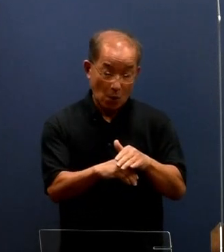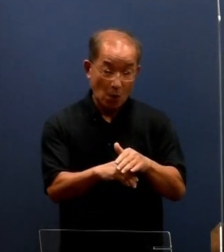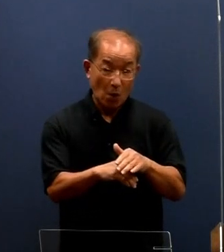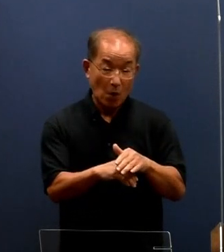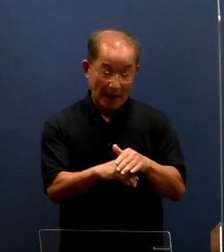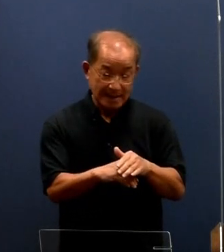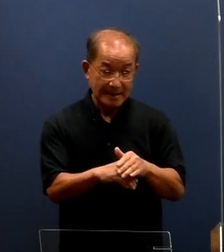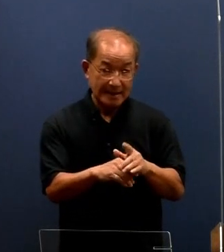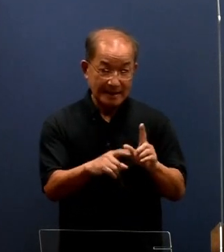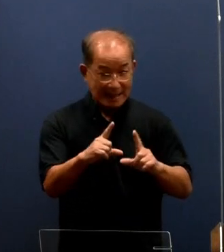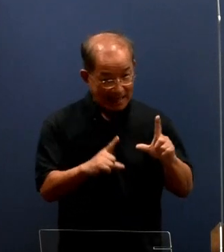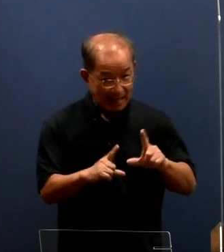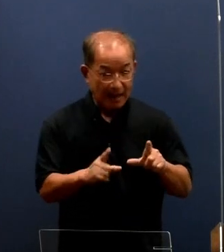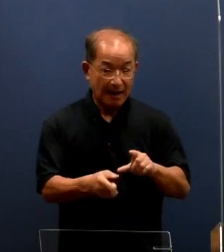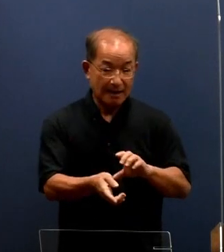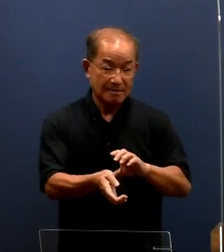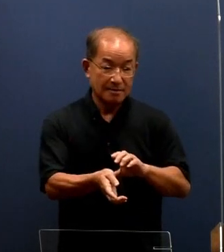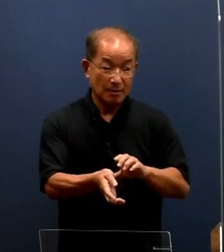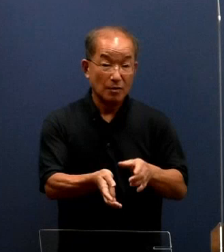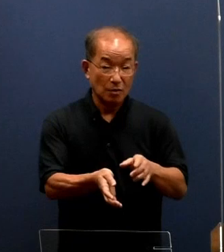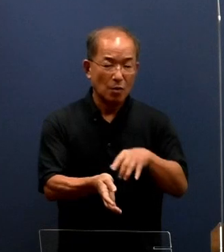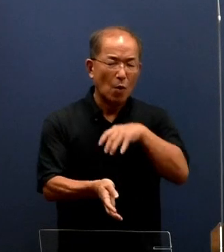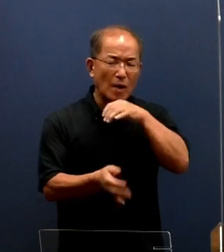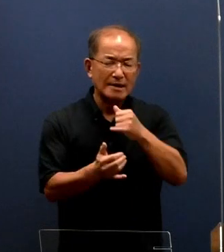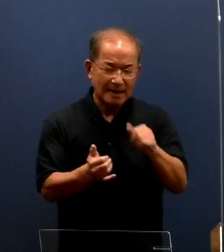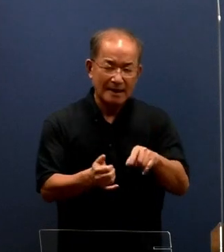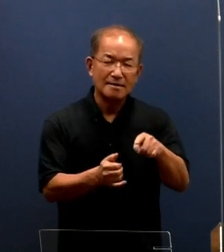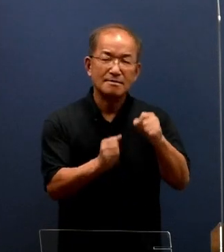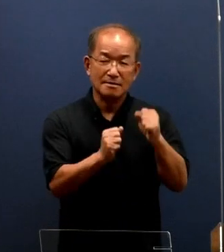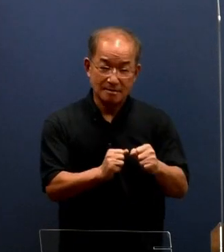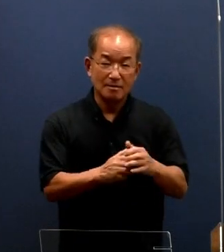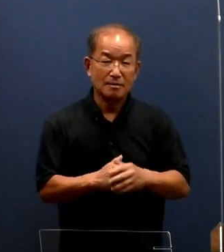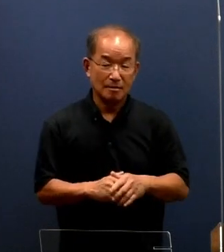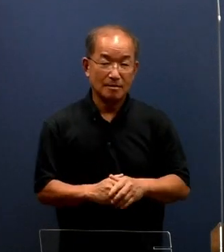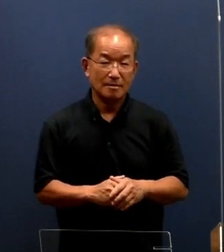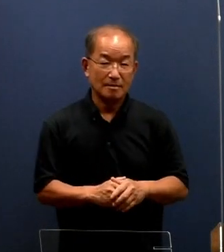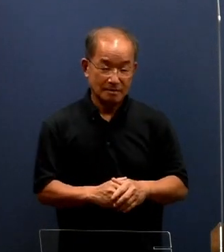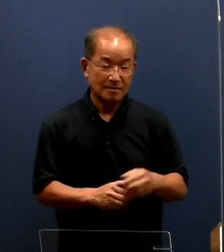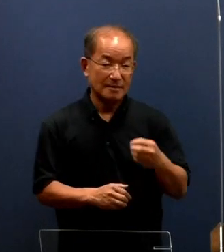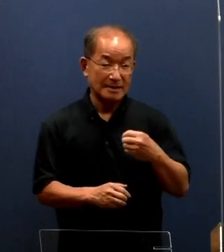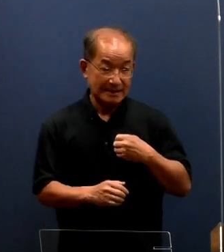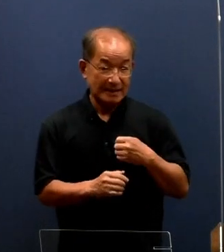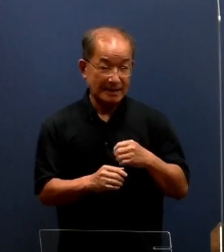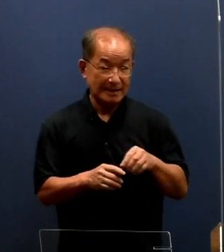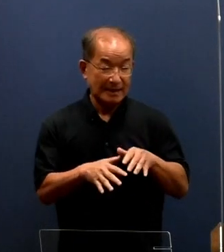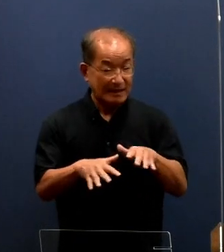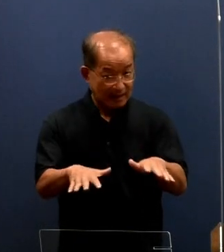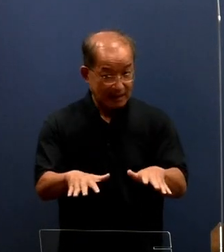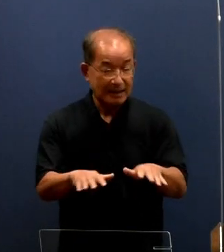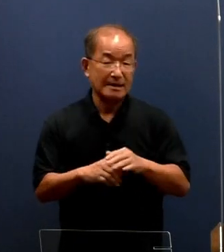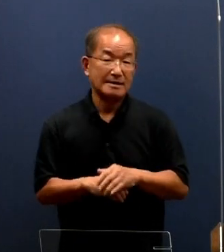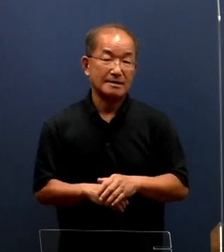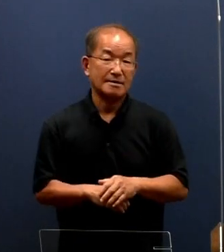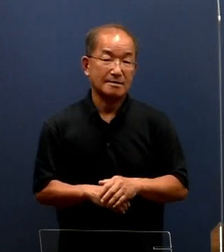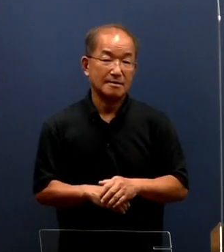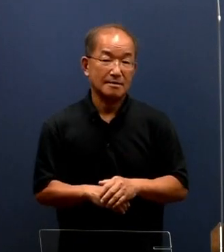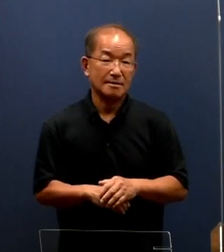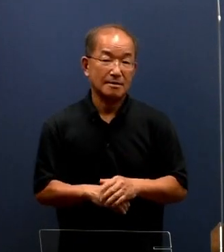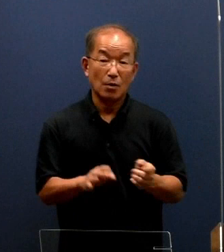からね、そういうところで、そのクラスターというか、院内感染とか、その所内感染が、集団感染が起きれ